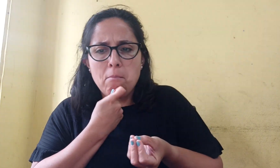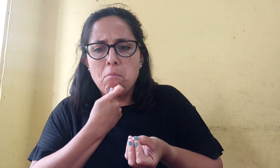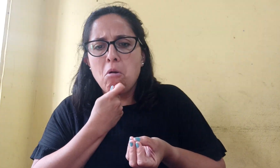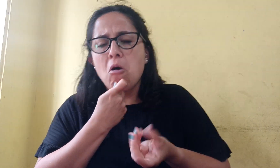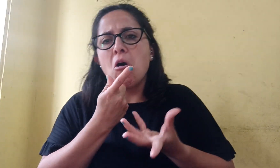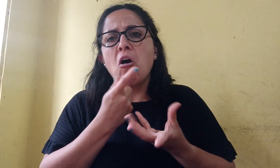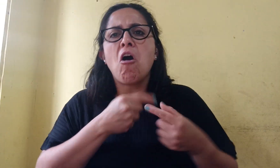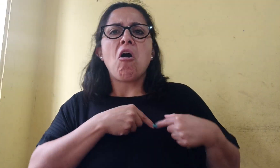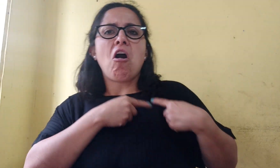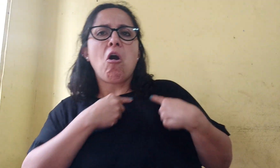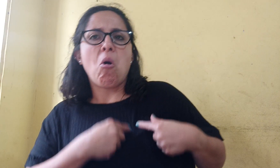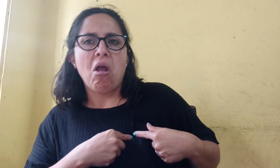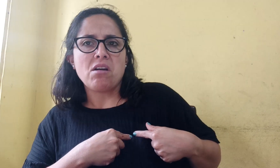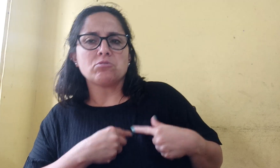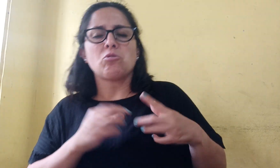el corazón, en las